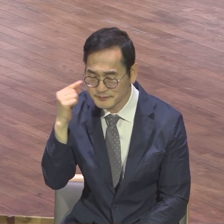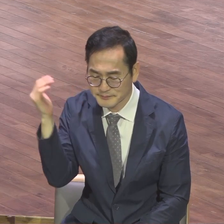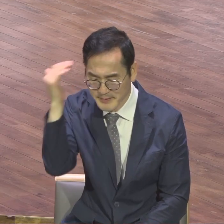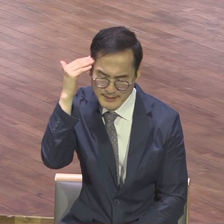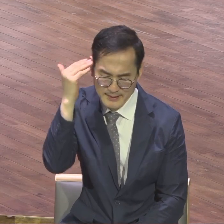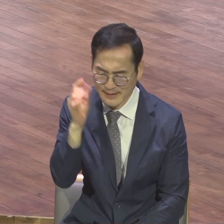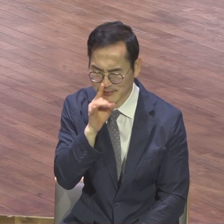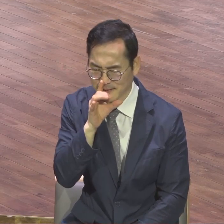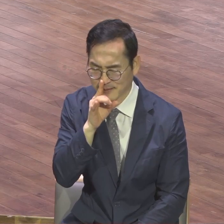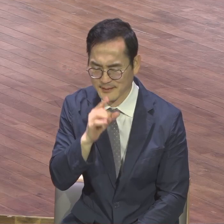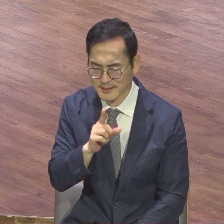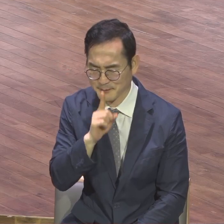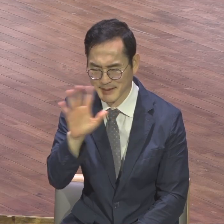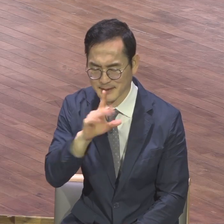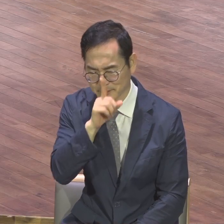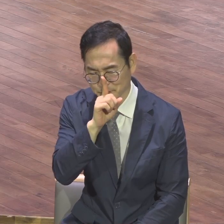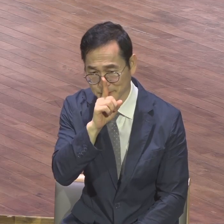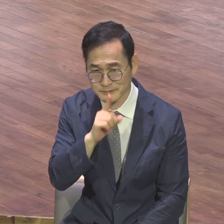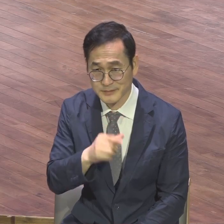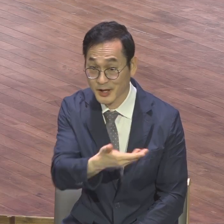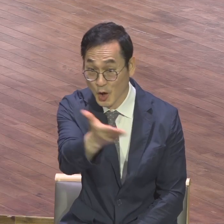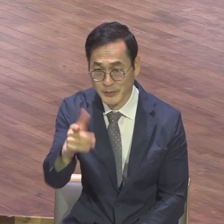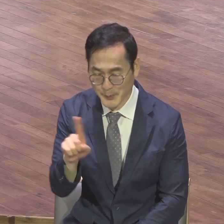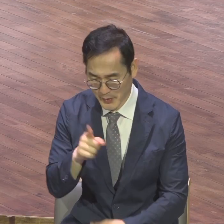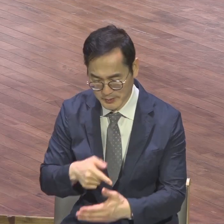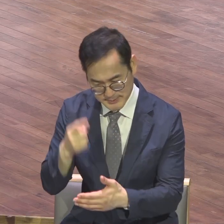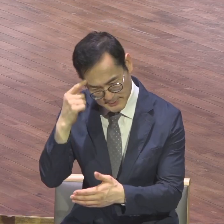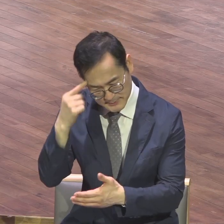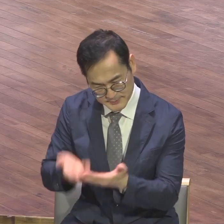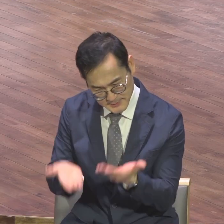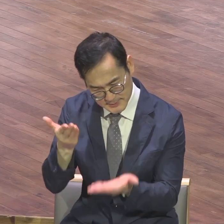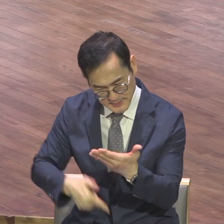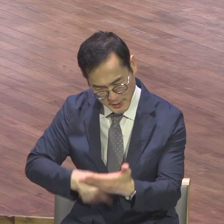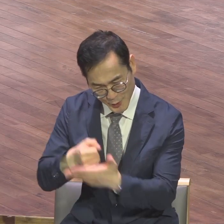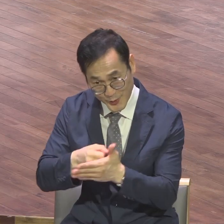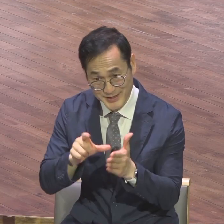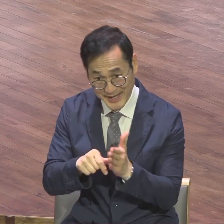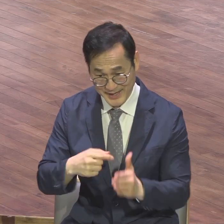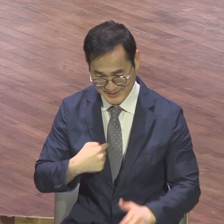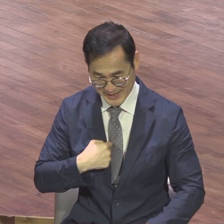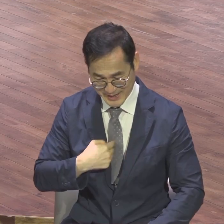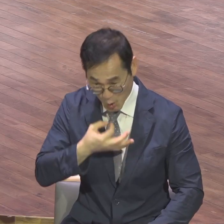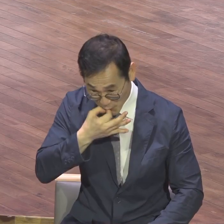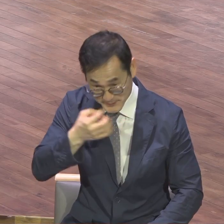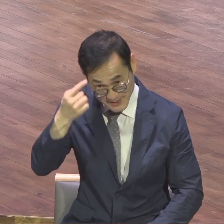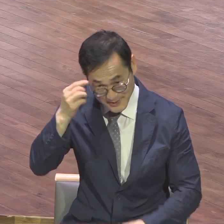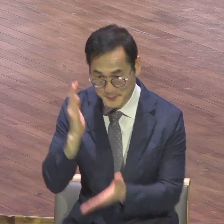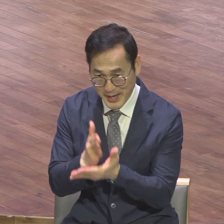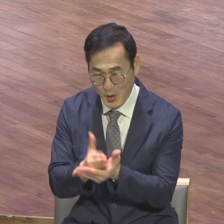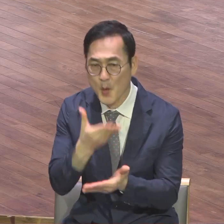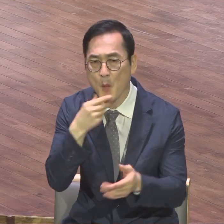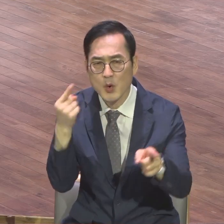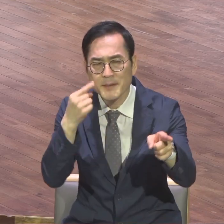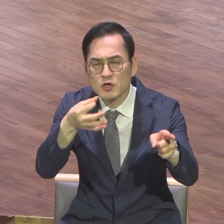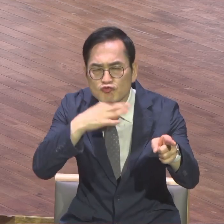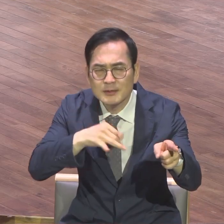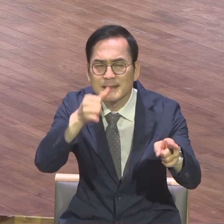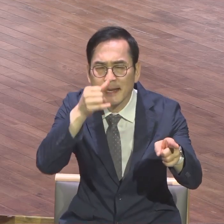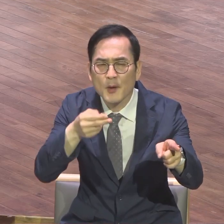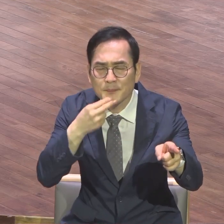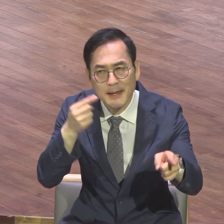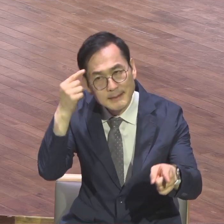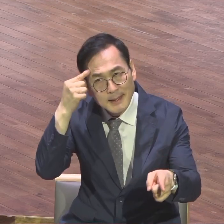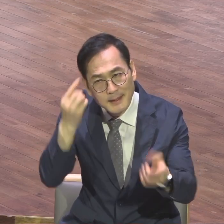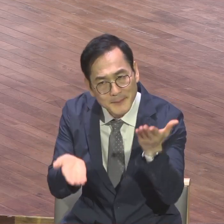것입니다. 뭐든지 여러분들이요, 뭘 결정할 때 내 자존심을 걸지 말고 복음의 유익이 되겠냐 안 되겠냐 그것부터